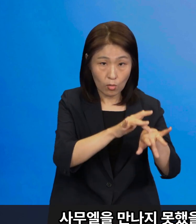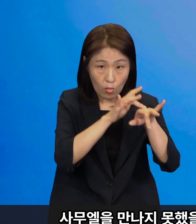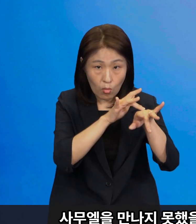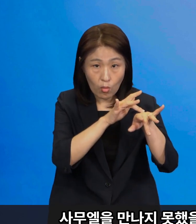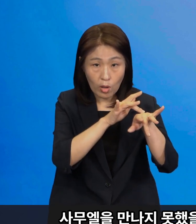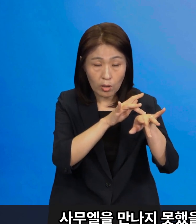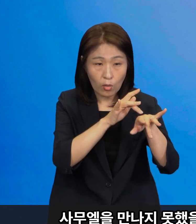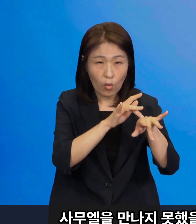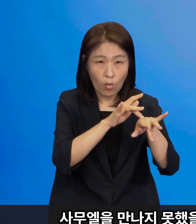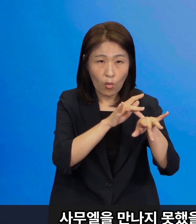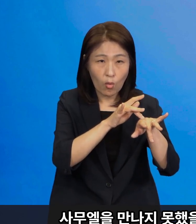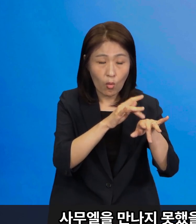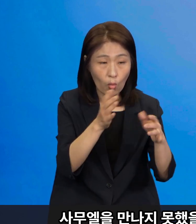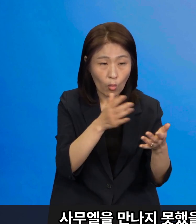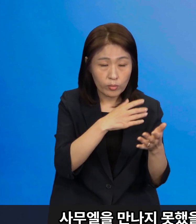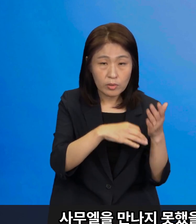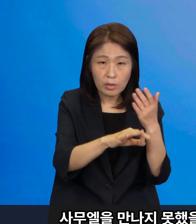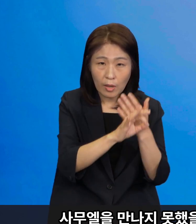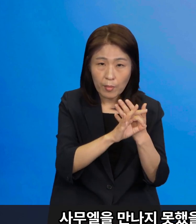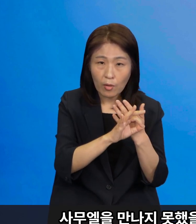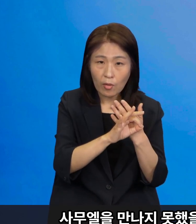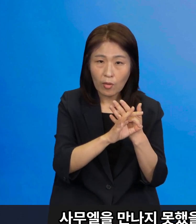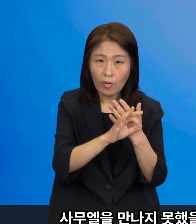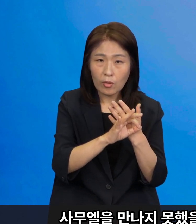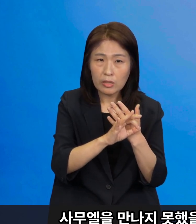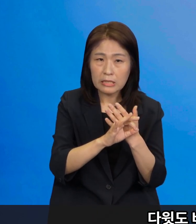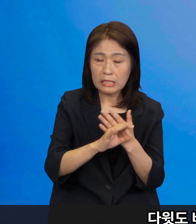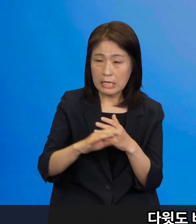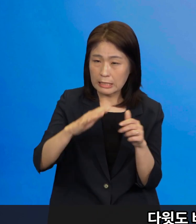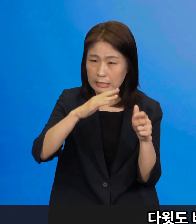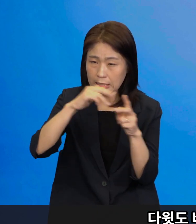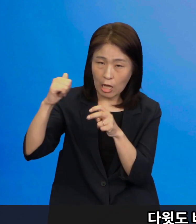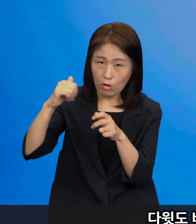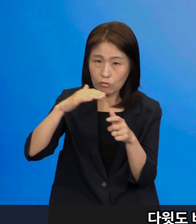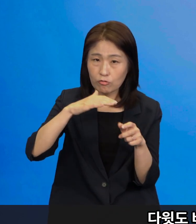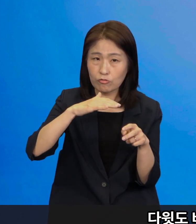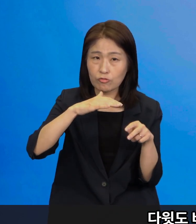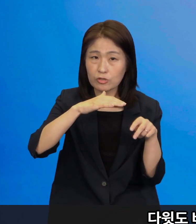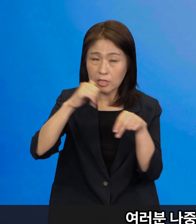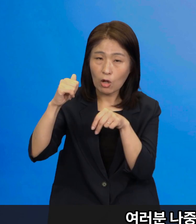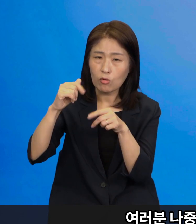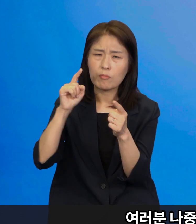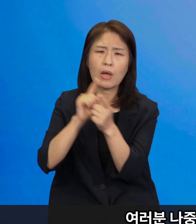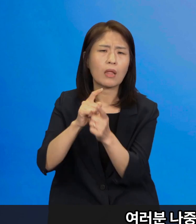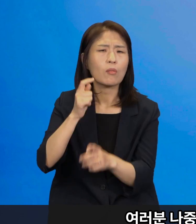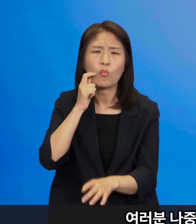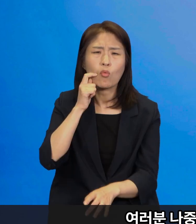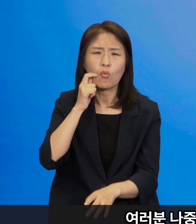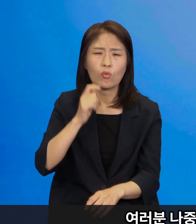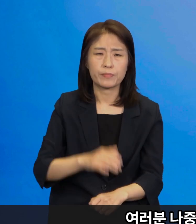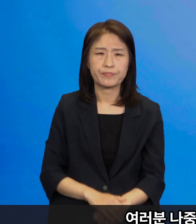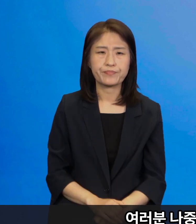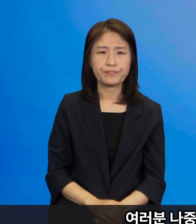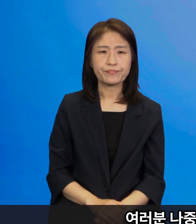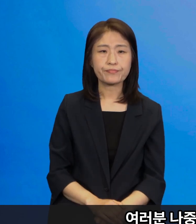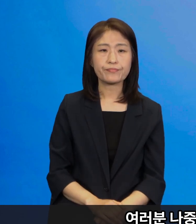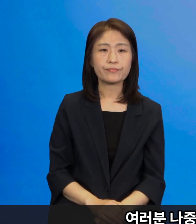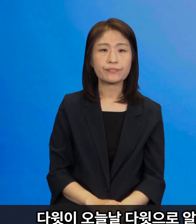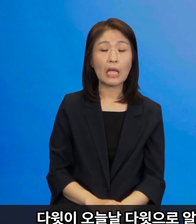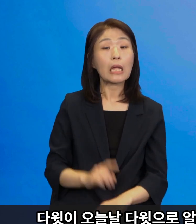못했을 것이고 왕이 되지도 못했을 겁니다. 다윗도 비슷한 일을 경험해요. 여러분, 나중에 우리 다윗을